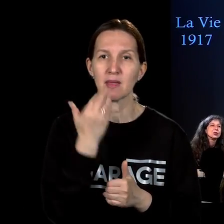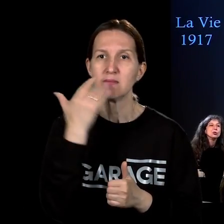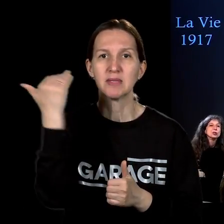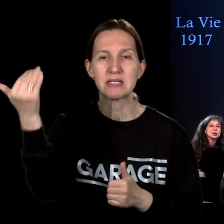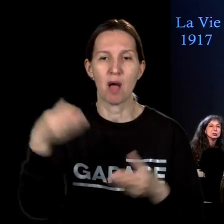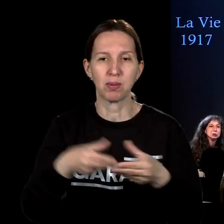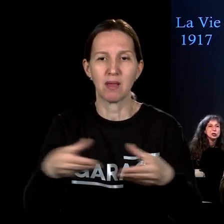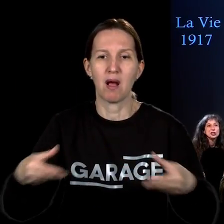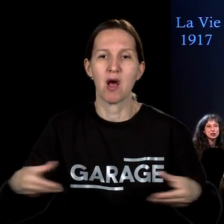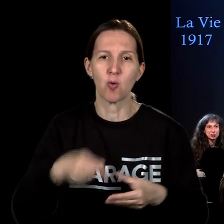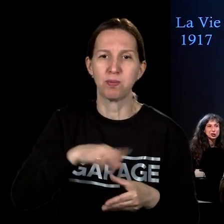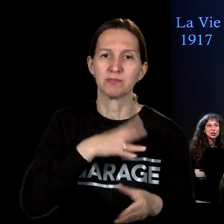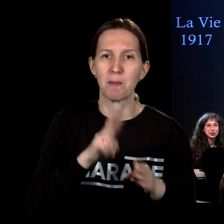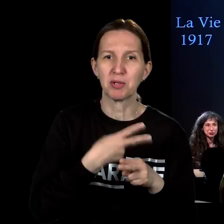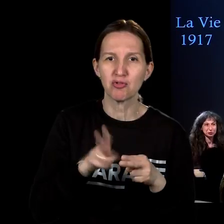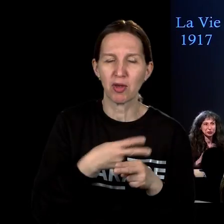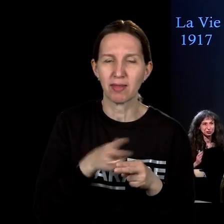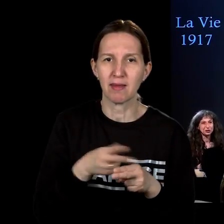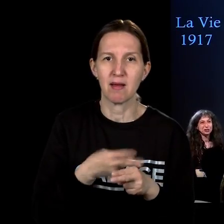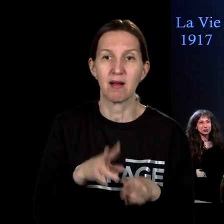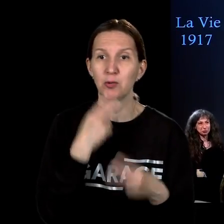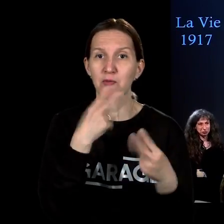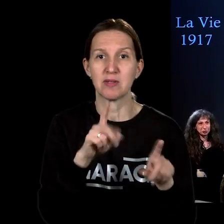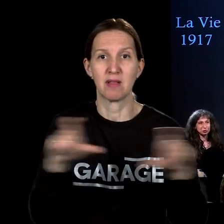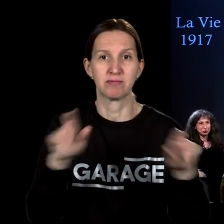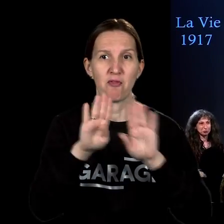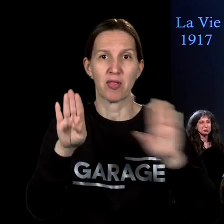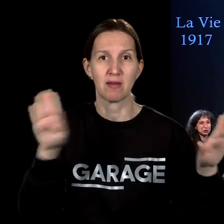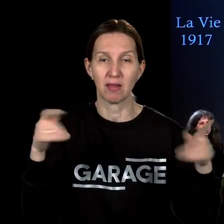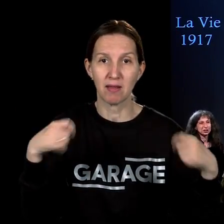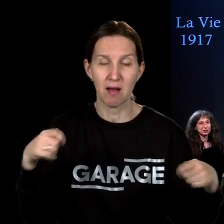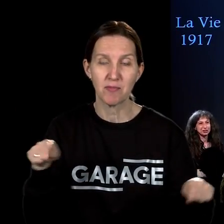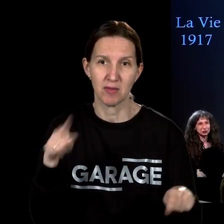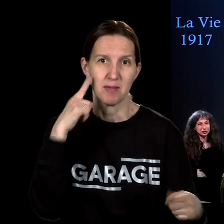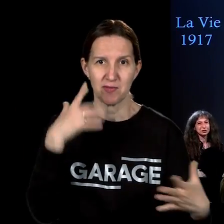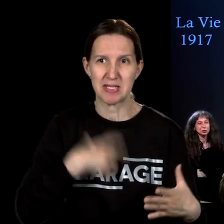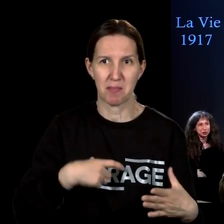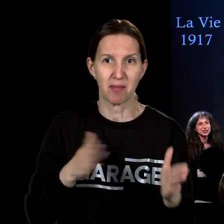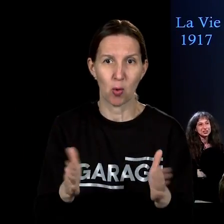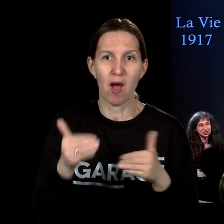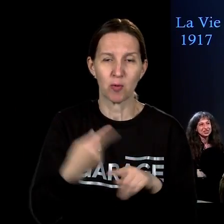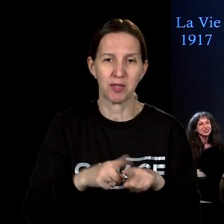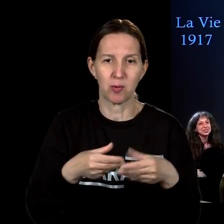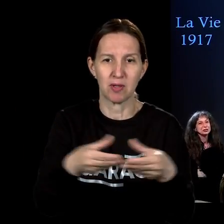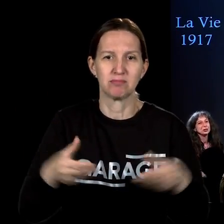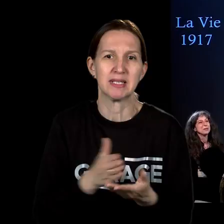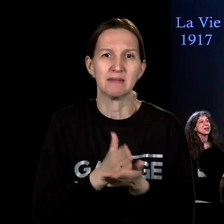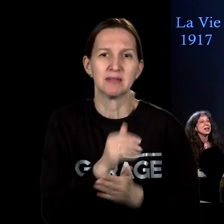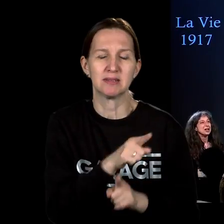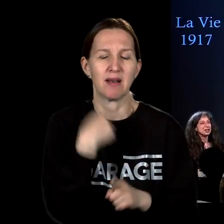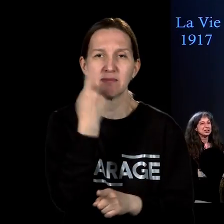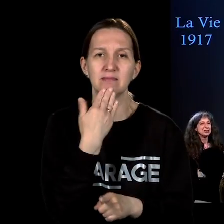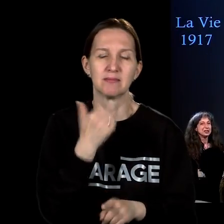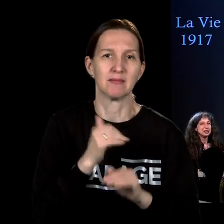западных коробок из-под печенья, от печенья, которые он видел в витринах. Ну, в общем, я думаю, что вы примерно представляете вот этот бонбоньерочный стиль, который